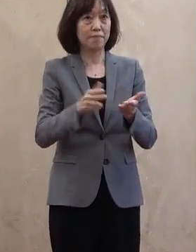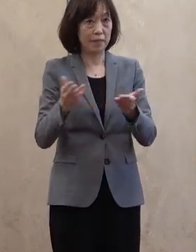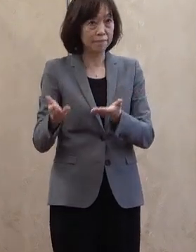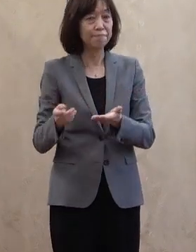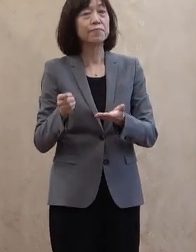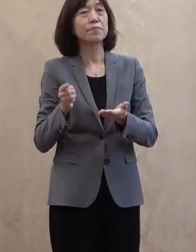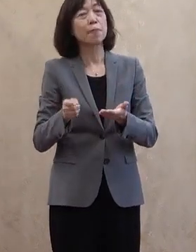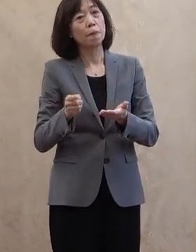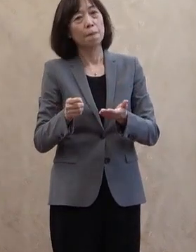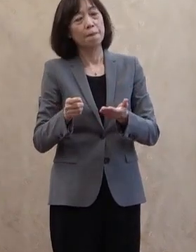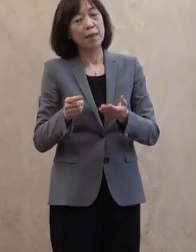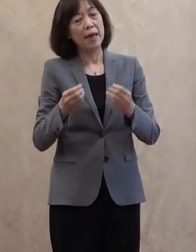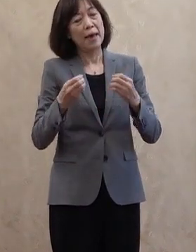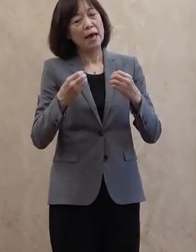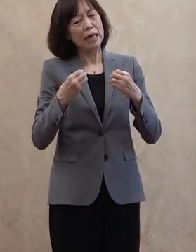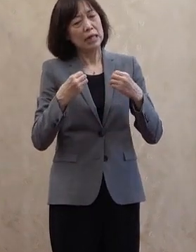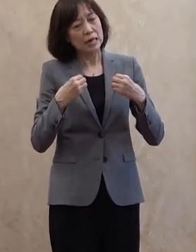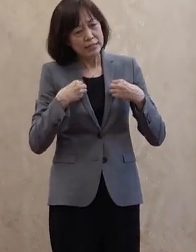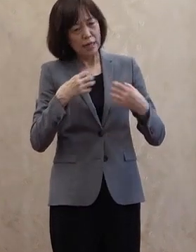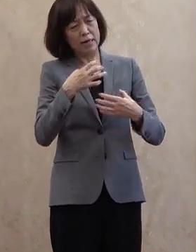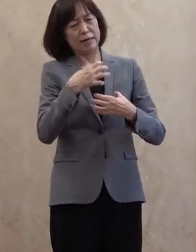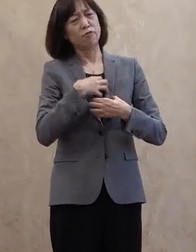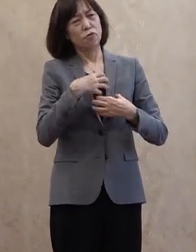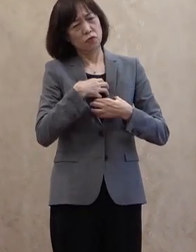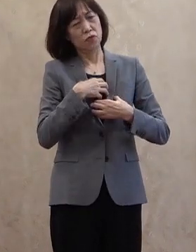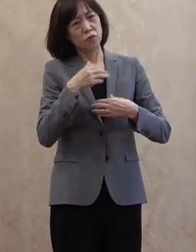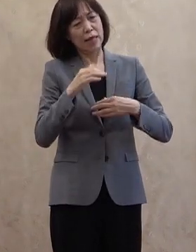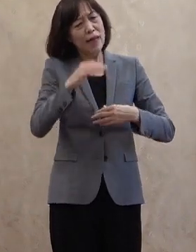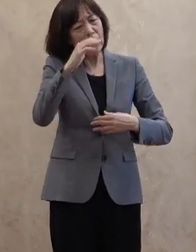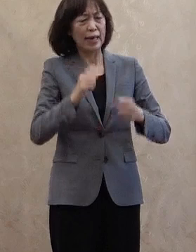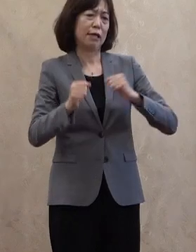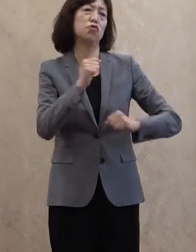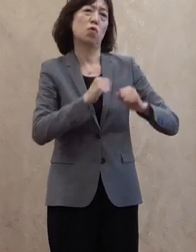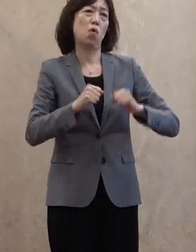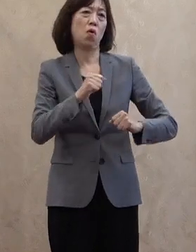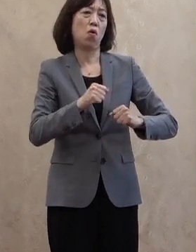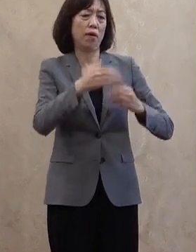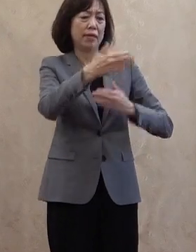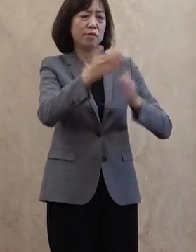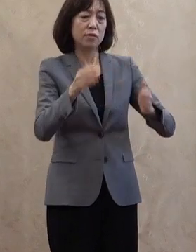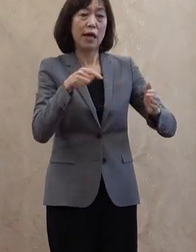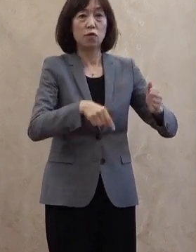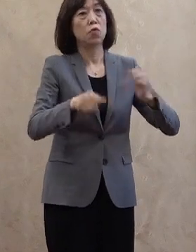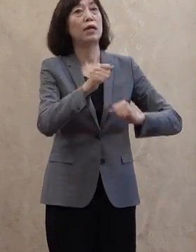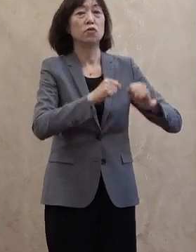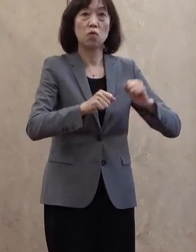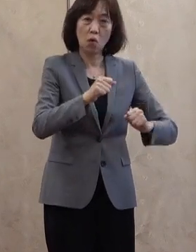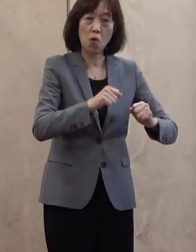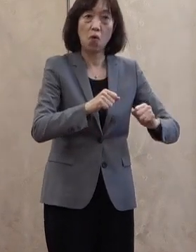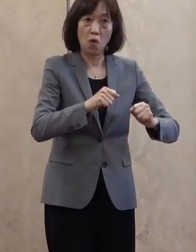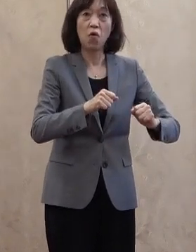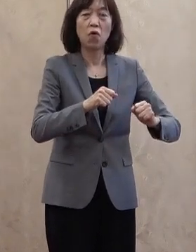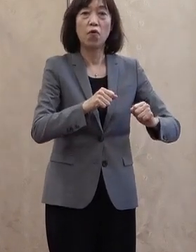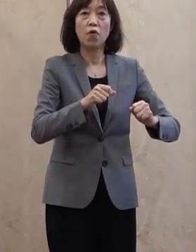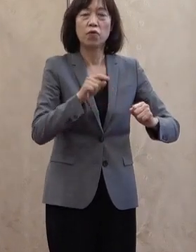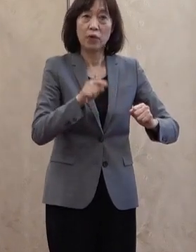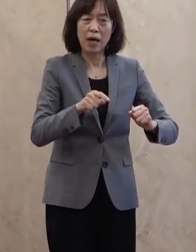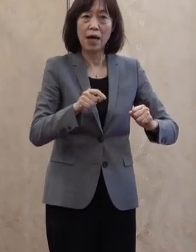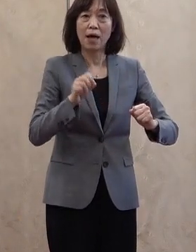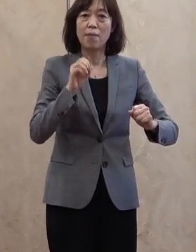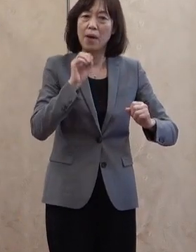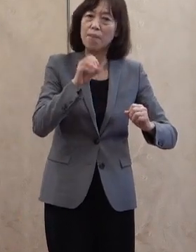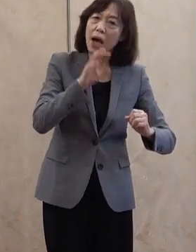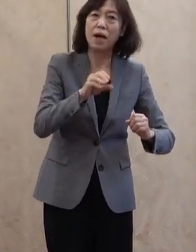ですね、感染リスクの高い活動、特に室内における活動であったり、大きな発生が伴う行